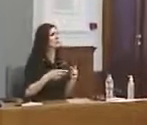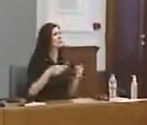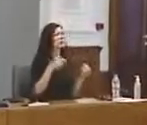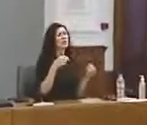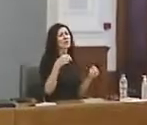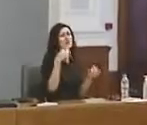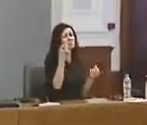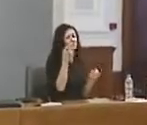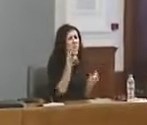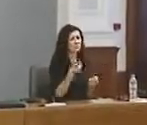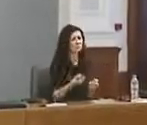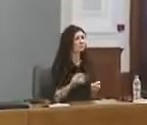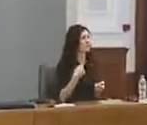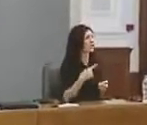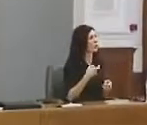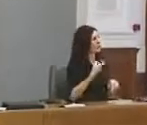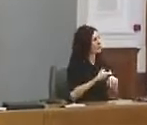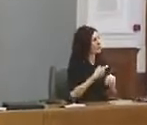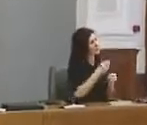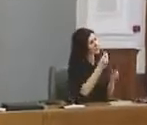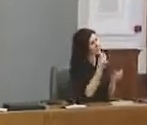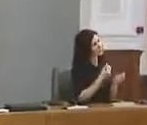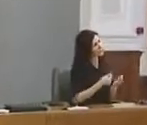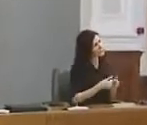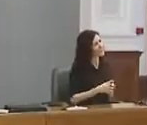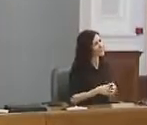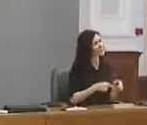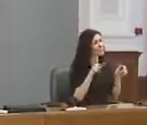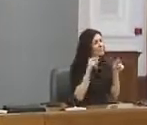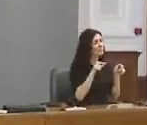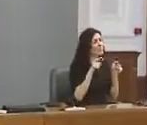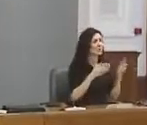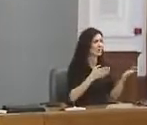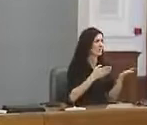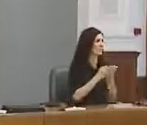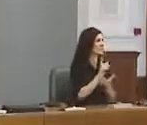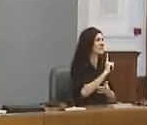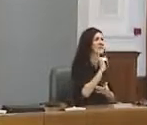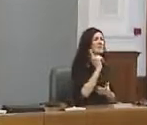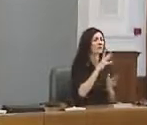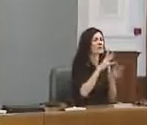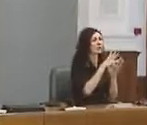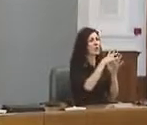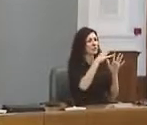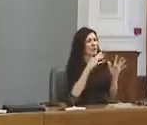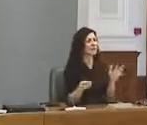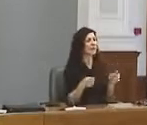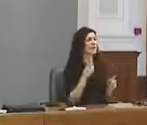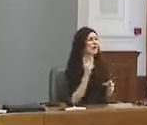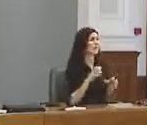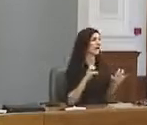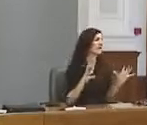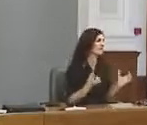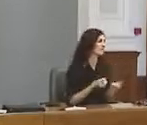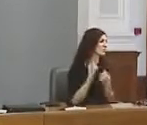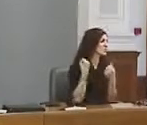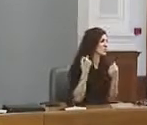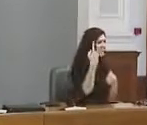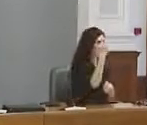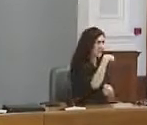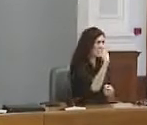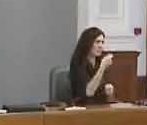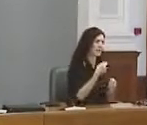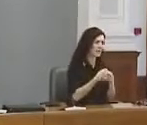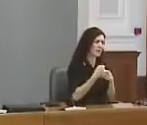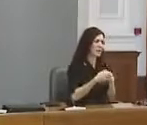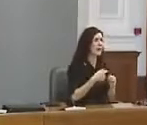очертаха. Ще направим всичко възможно този процес да не се отрази на възможността лицата да се тестват максимално